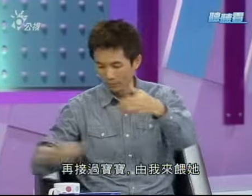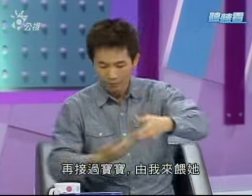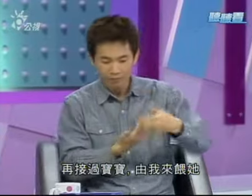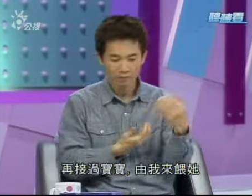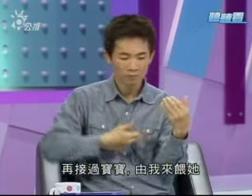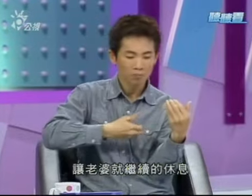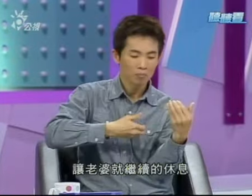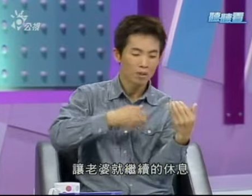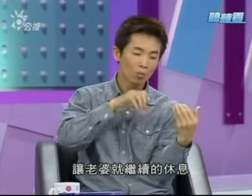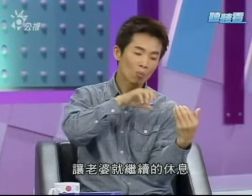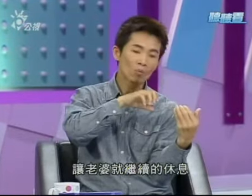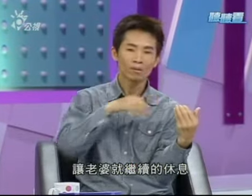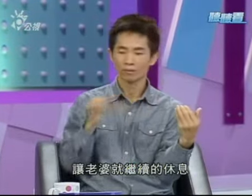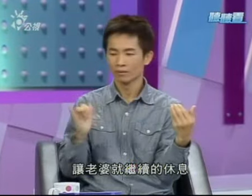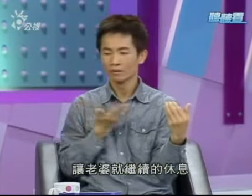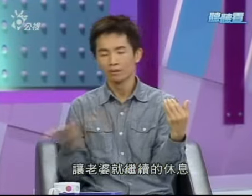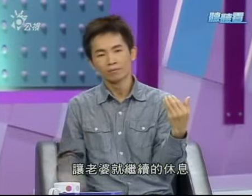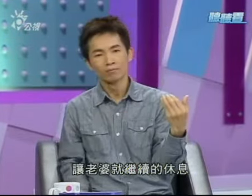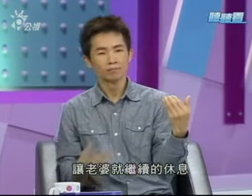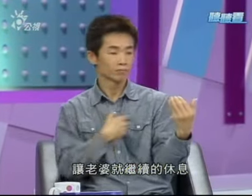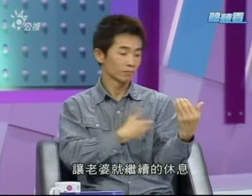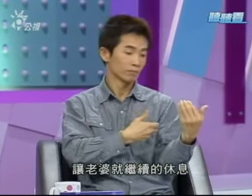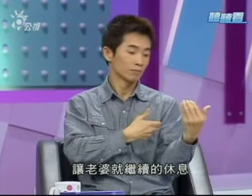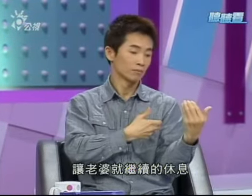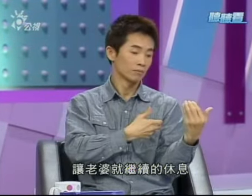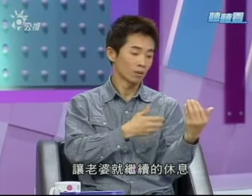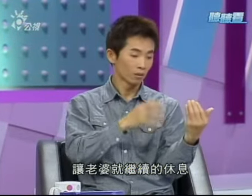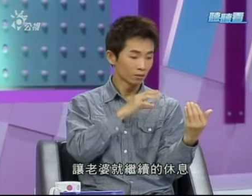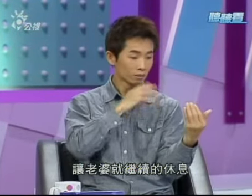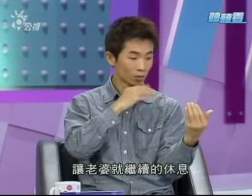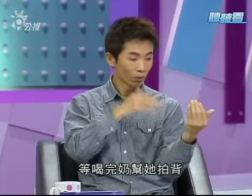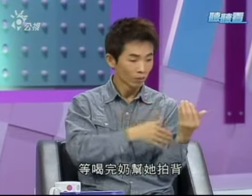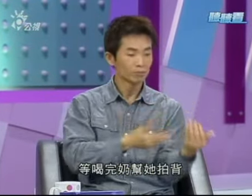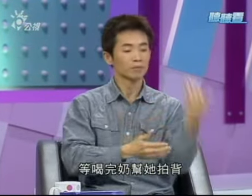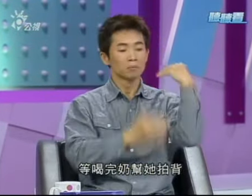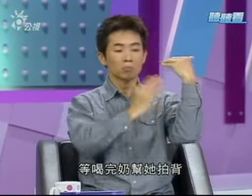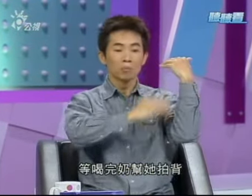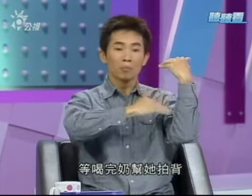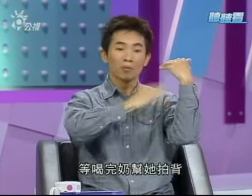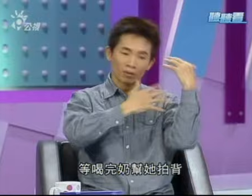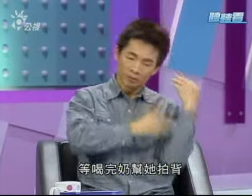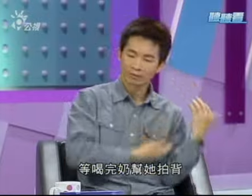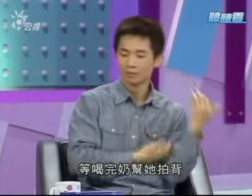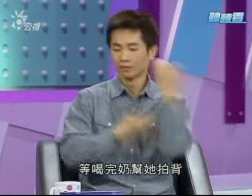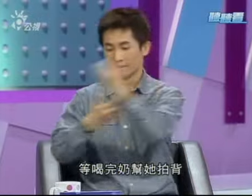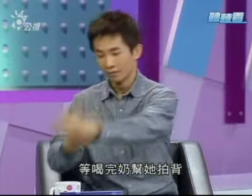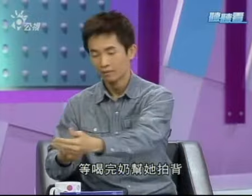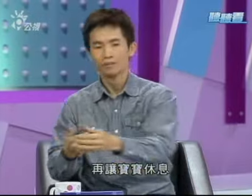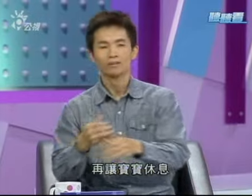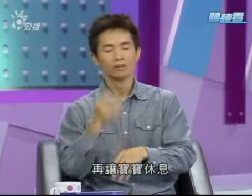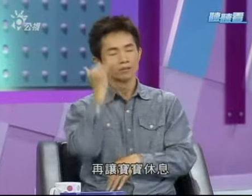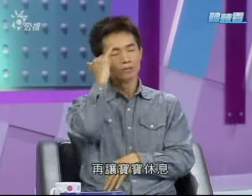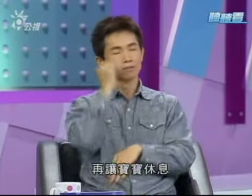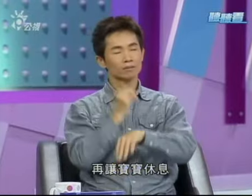她让老婆就继续地休息等喝完奶帮她拍背再让宝宝休息